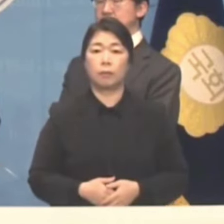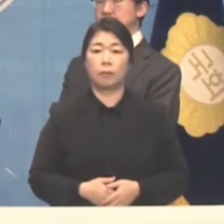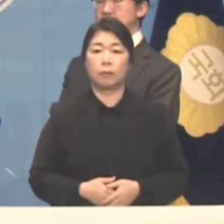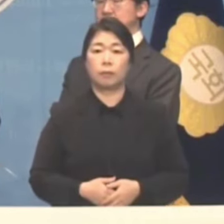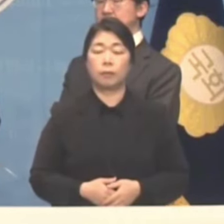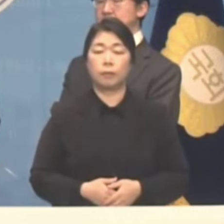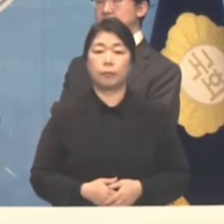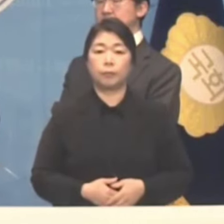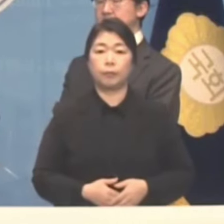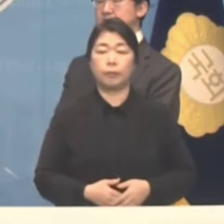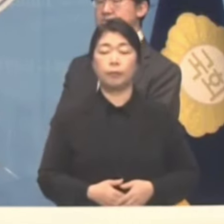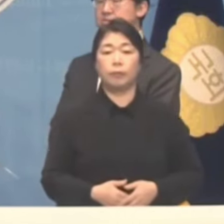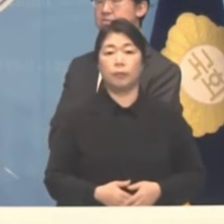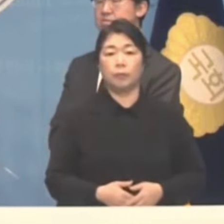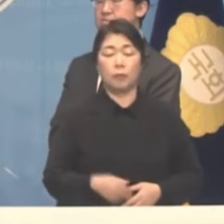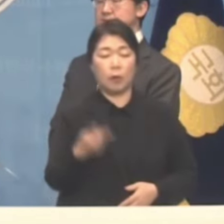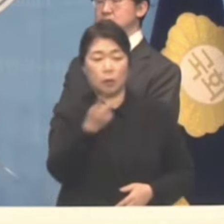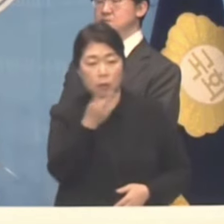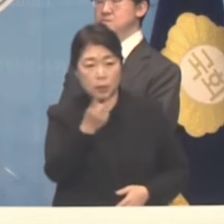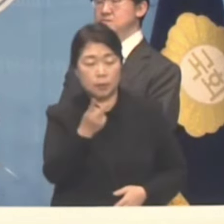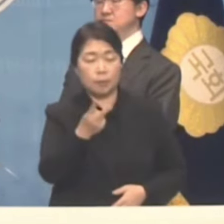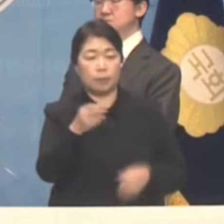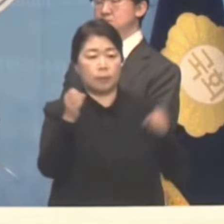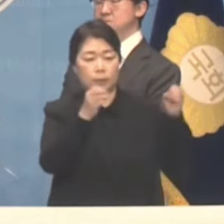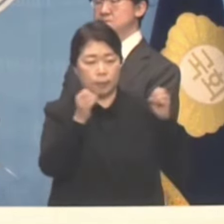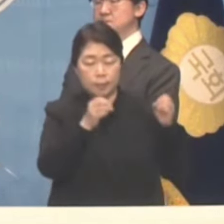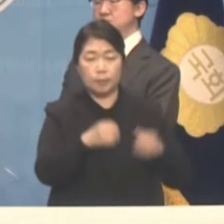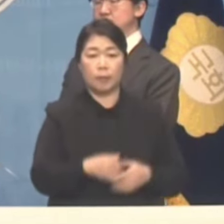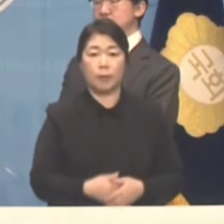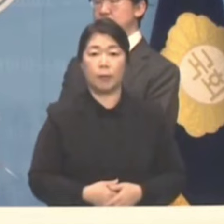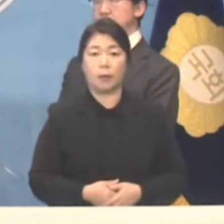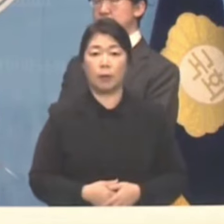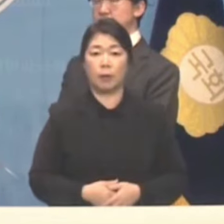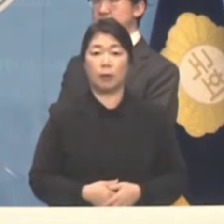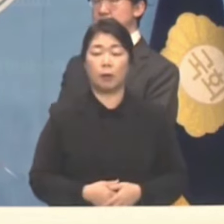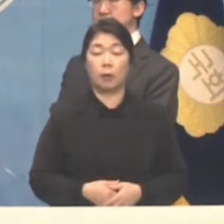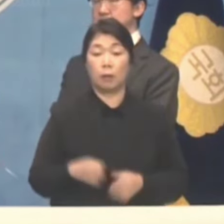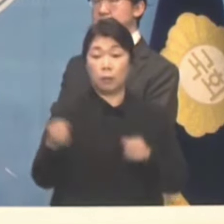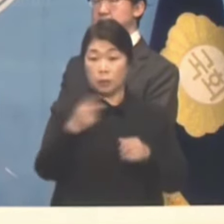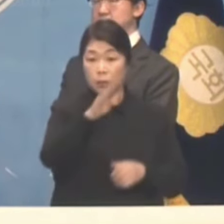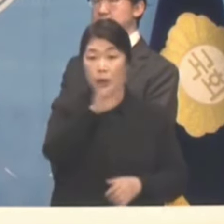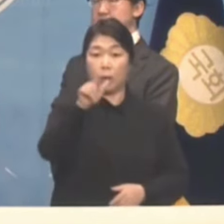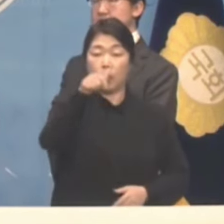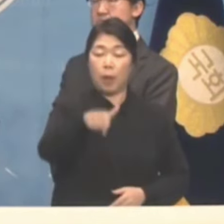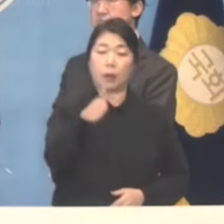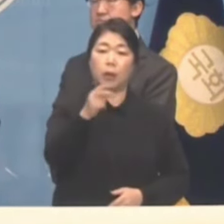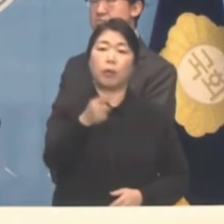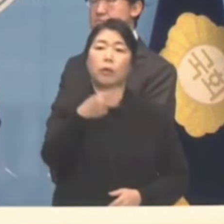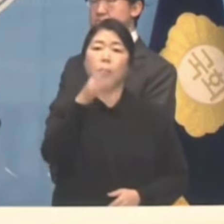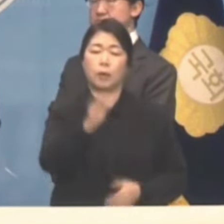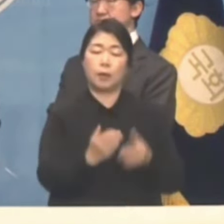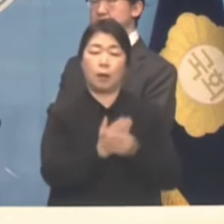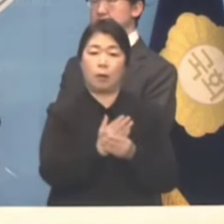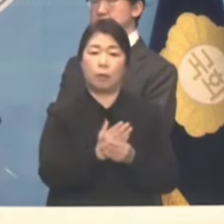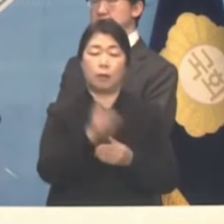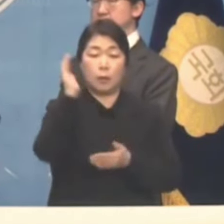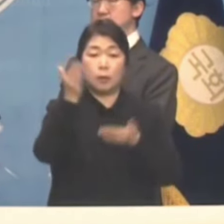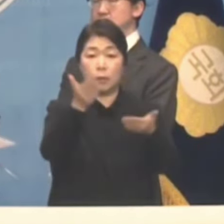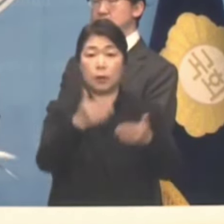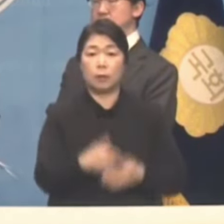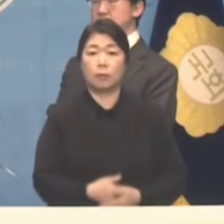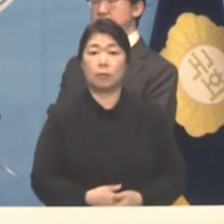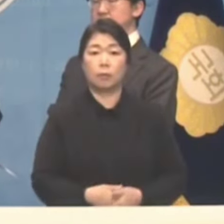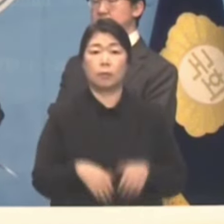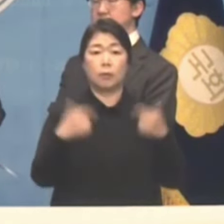어 관계를 맺어왔습니다 백현동 사건에 대해서 말씀드리겠습니다 이재명은 평소에 늘 말했던게